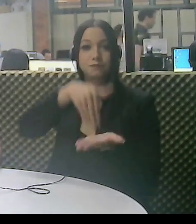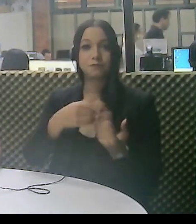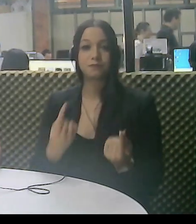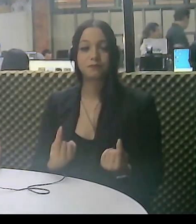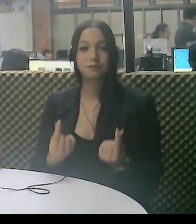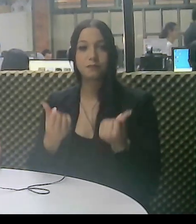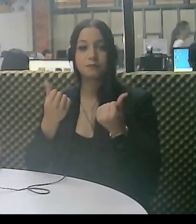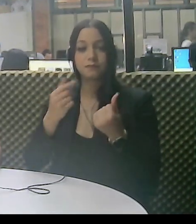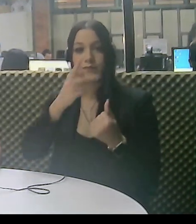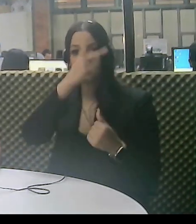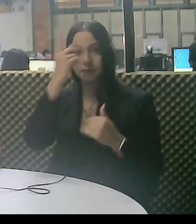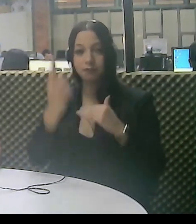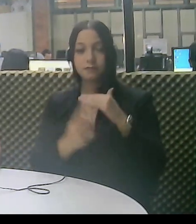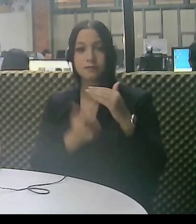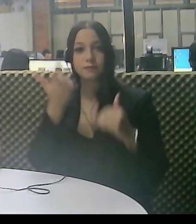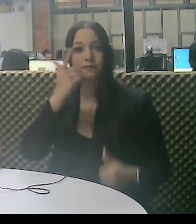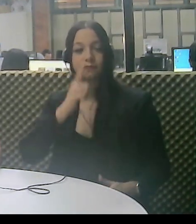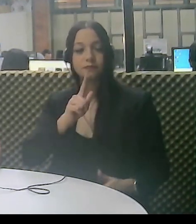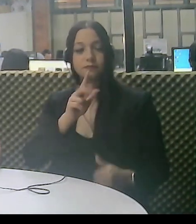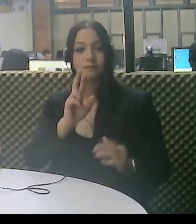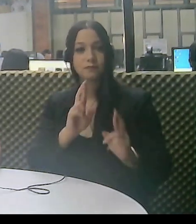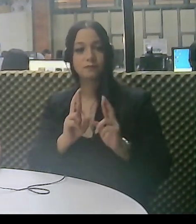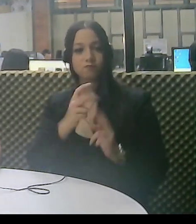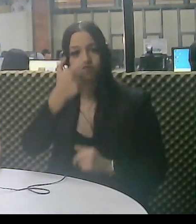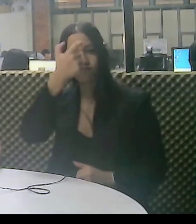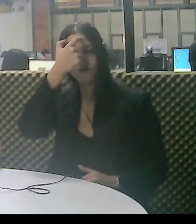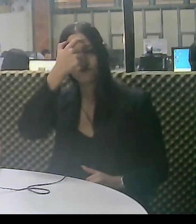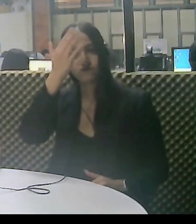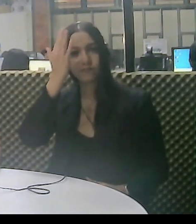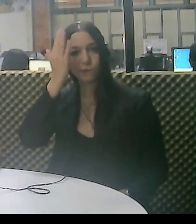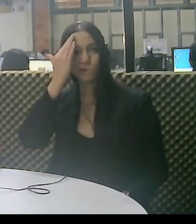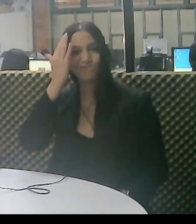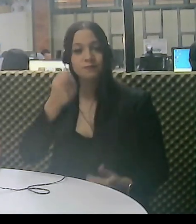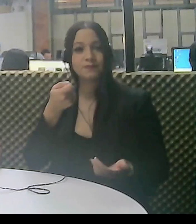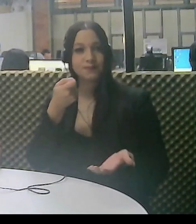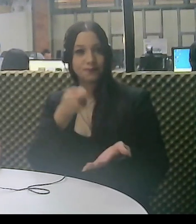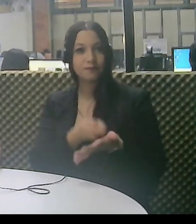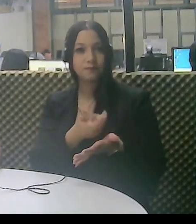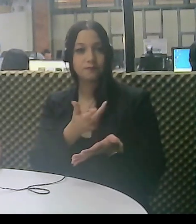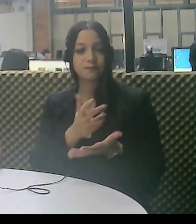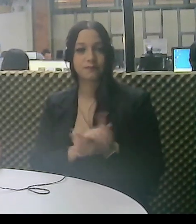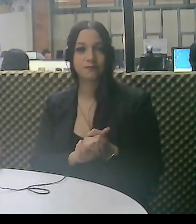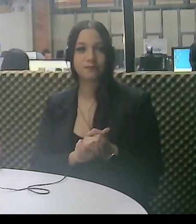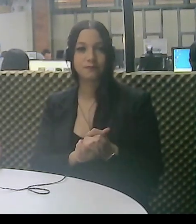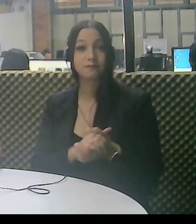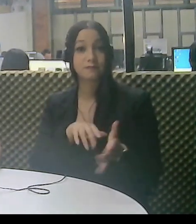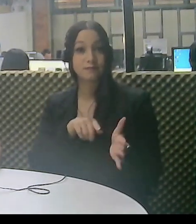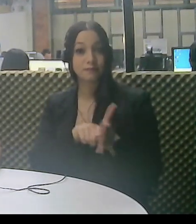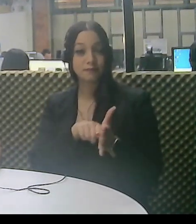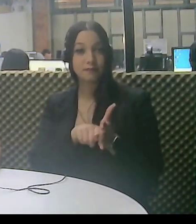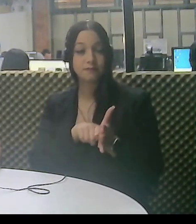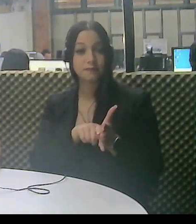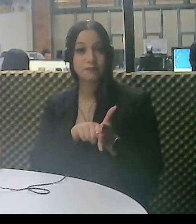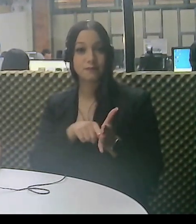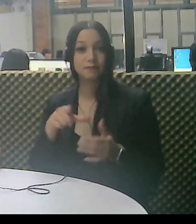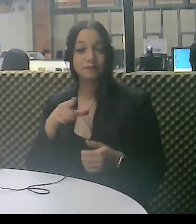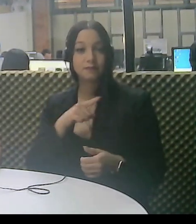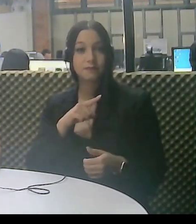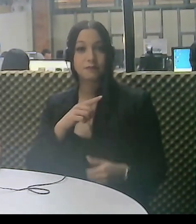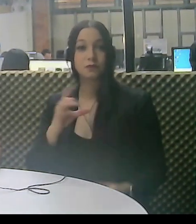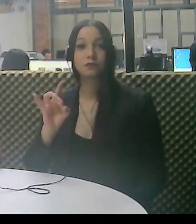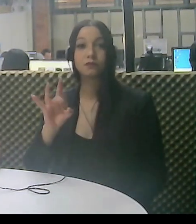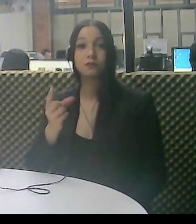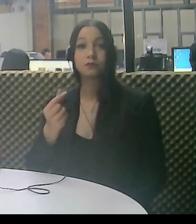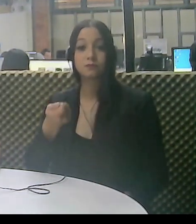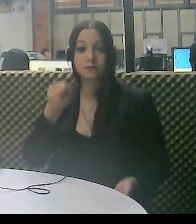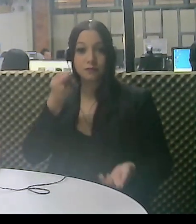para que o consumidor consiga tomar a decisão consciente na hora de efetivar a compra. Na pesquisa, foi considerado apenas o